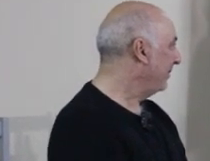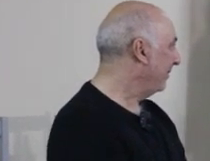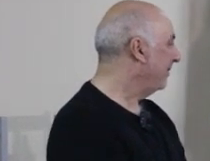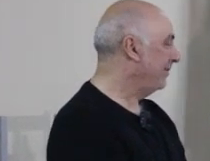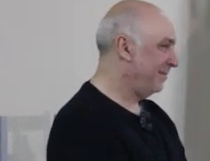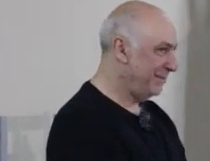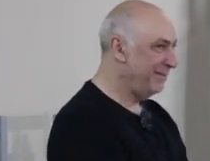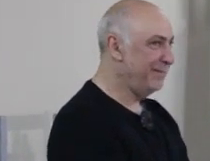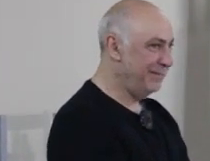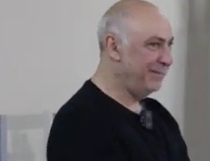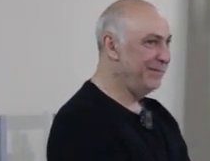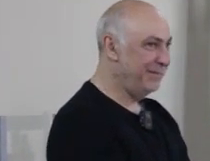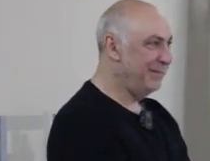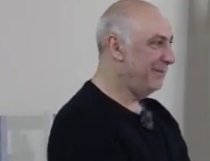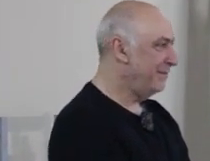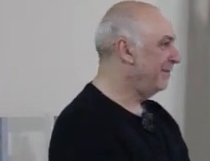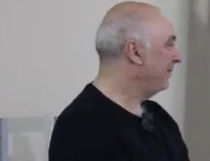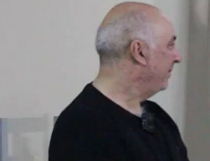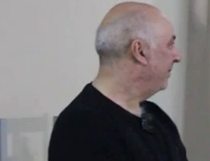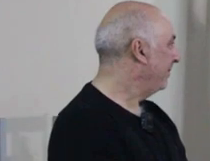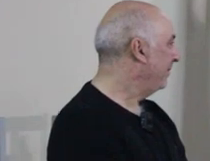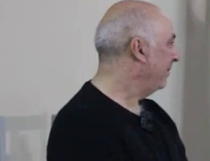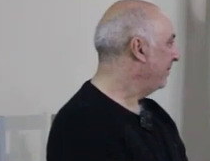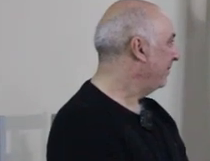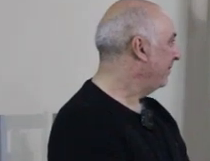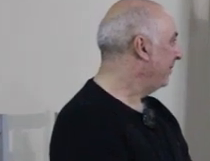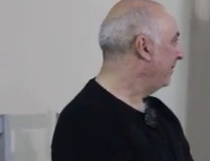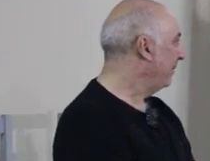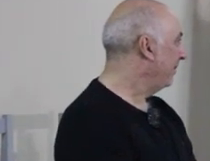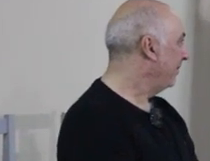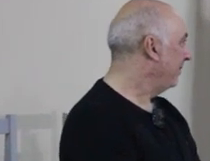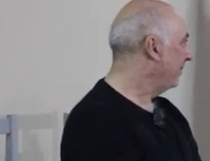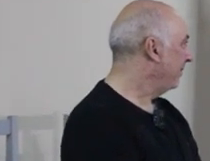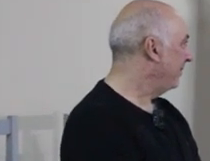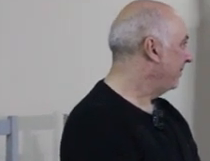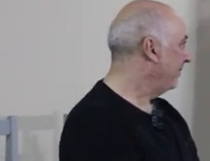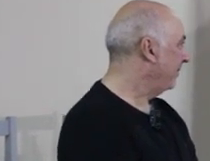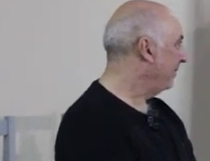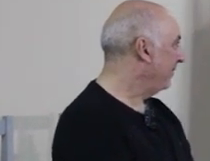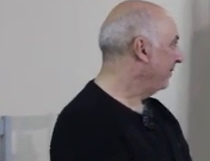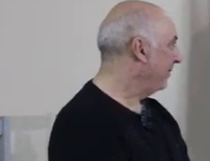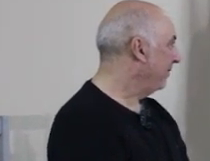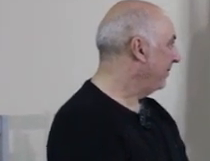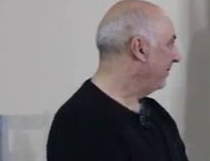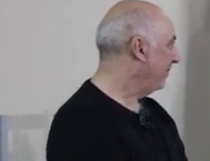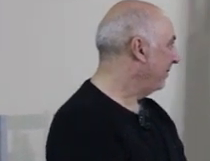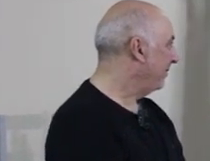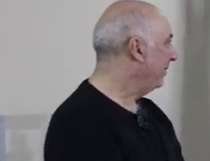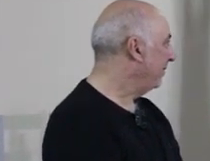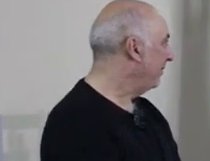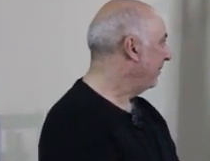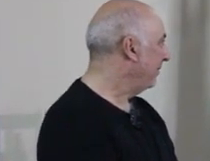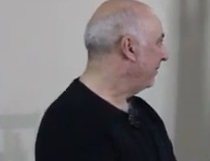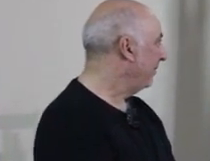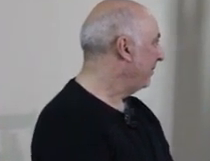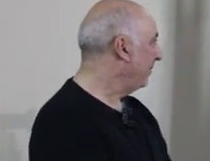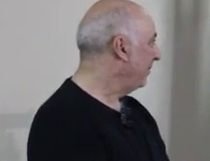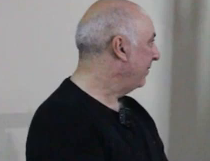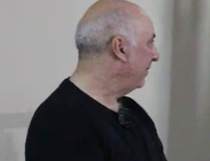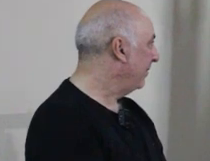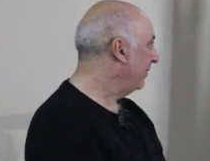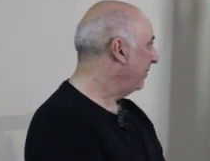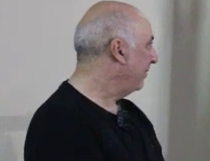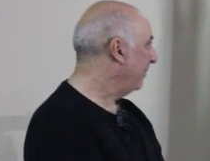esses últimos 3 dias nessas viagens, nas cidades que eu fiz. Então quando você vem aqui, você pede esse resgate, isso para nós é muito importante. E